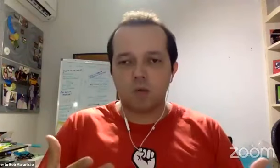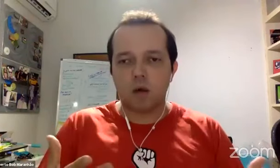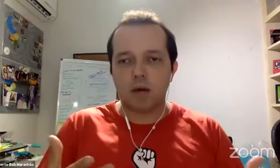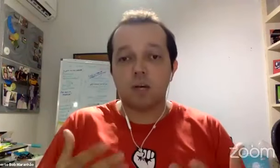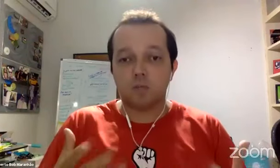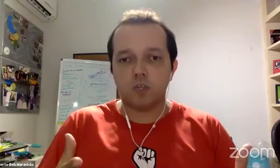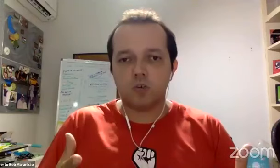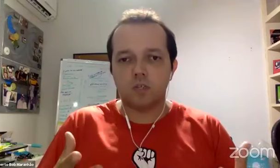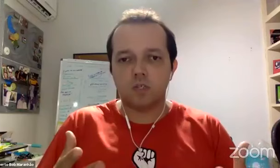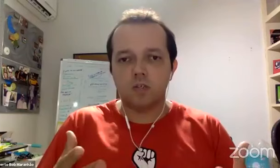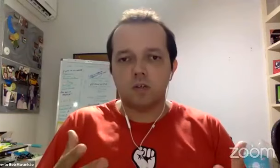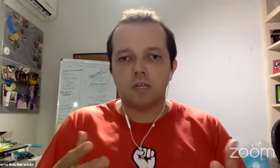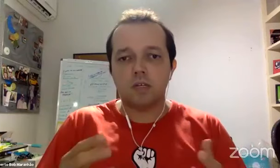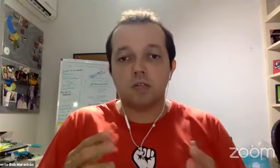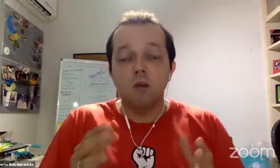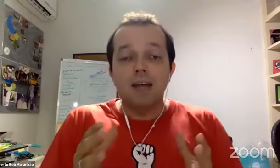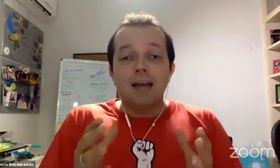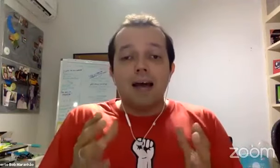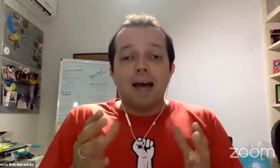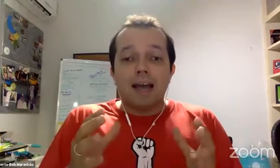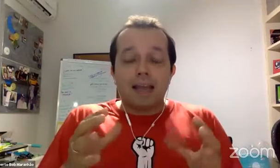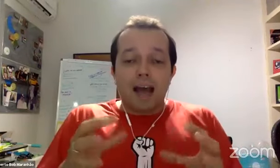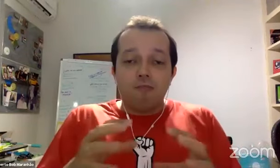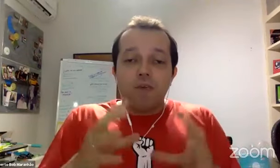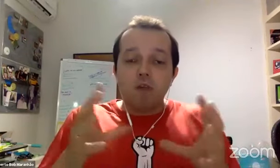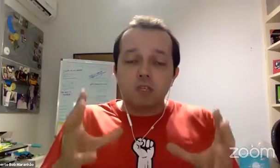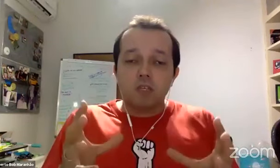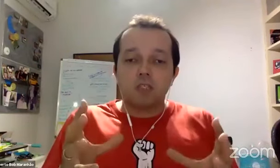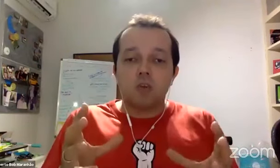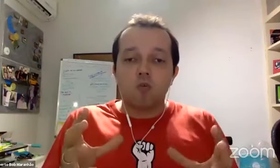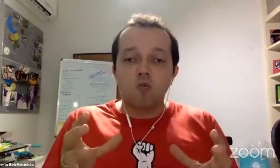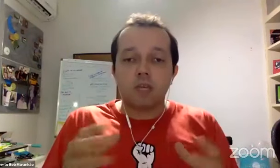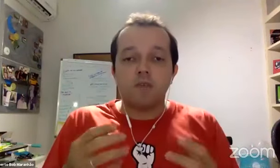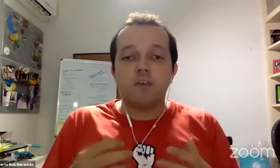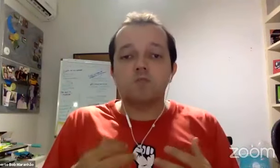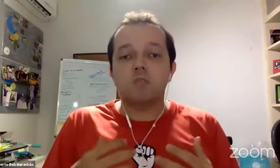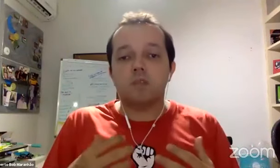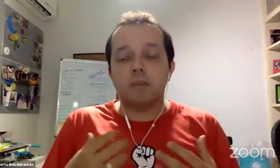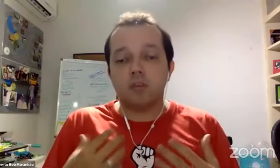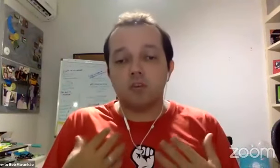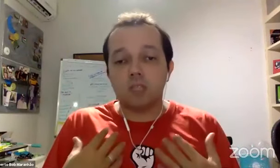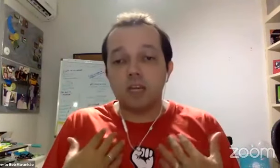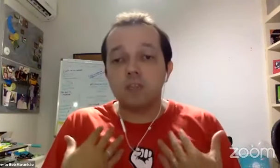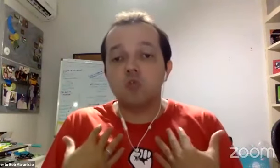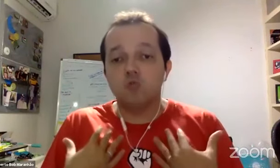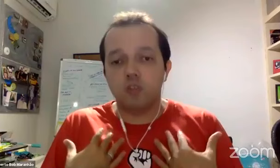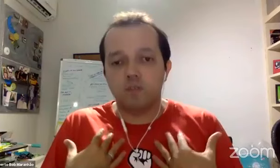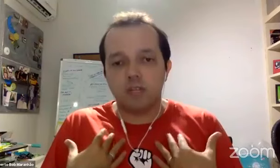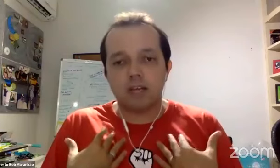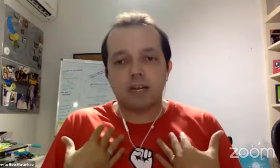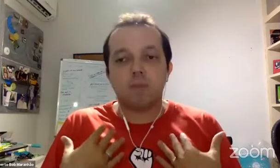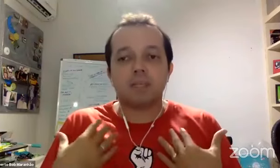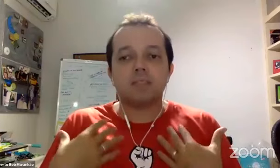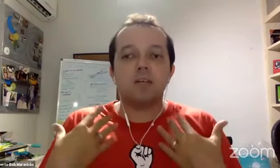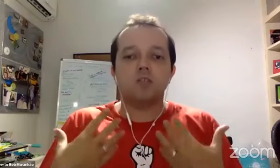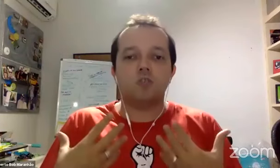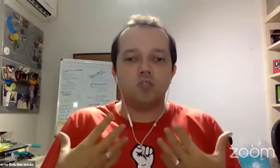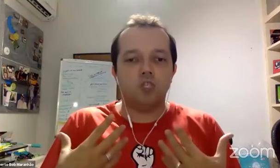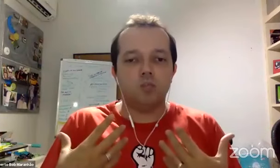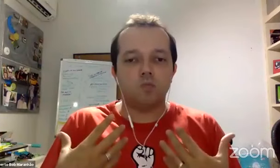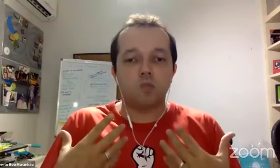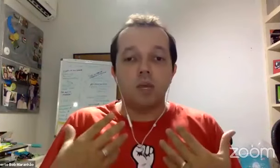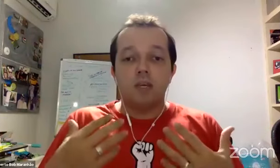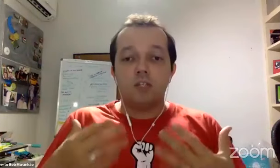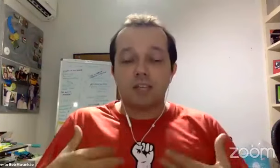cuidado adequado às pessoas, né? Então, a falta desses recursos, ela faz com que também a nossa resolutividade, a capacidade que